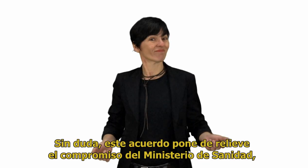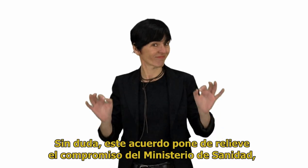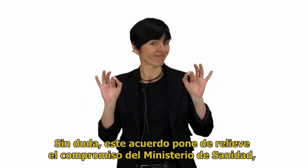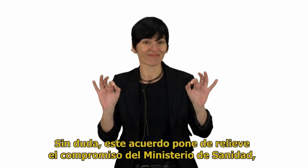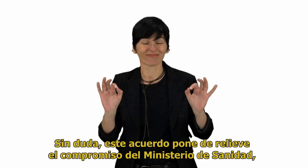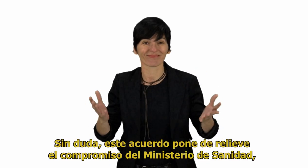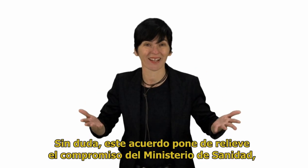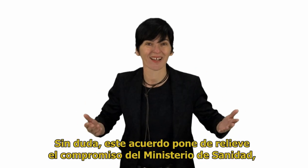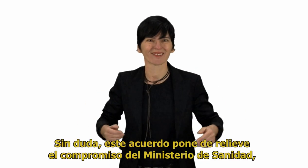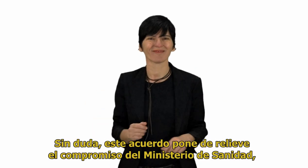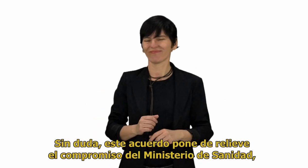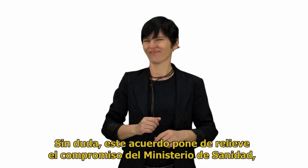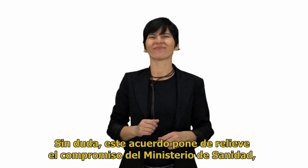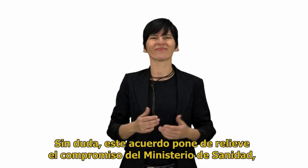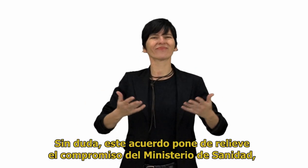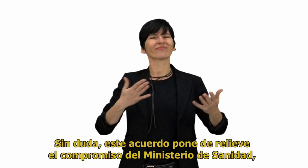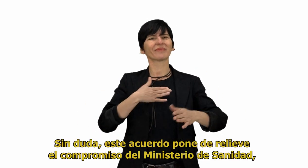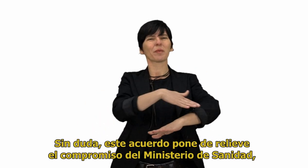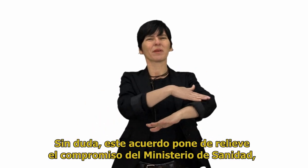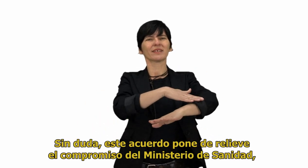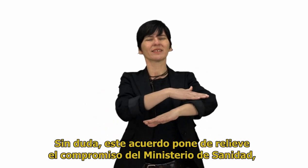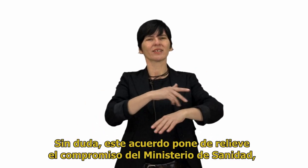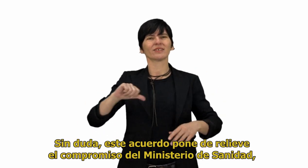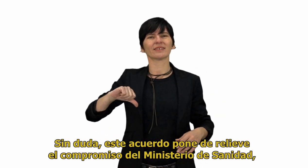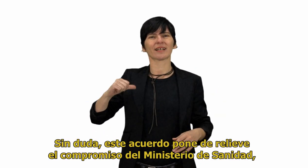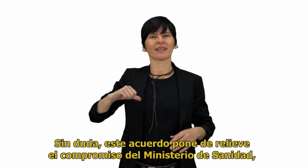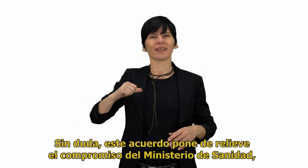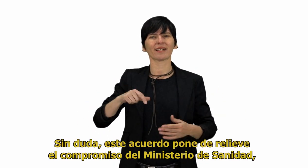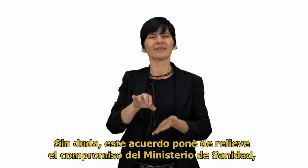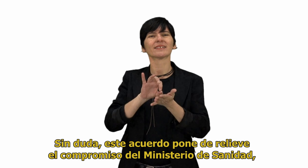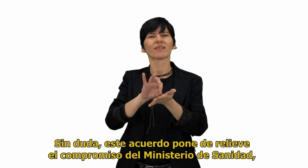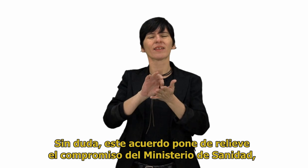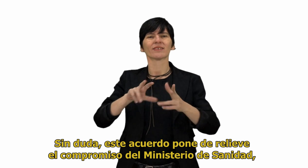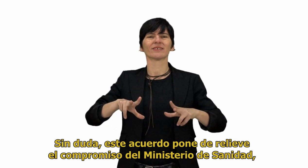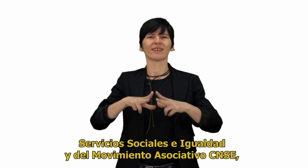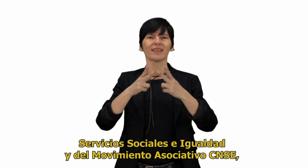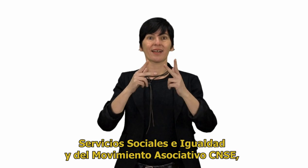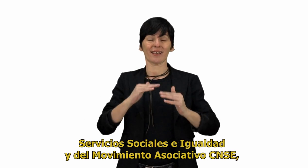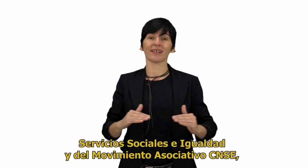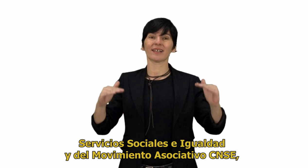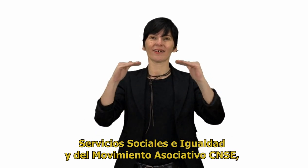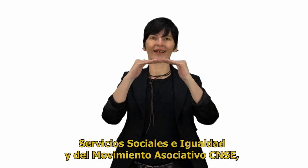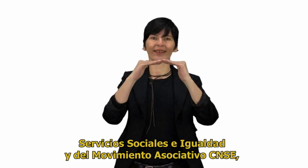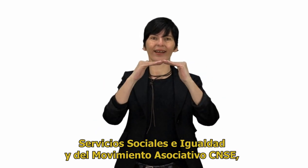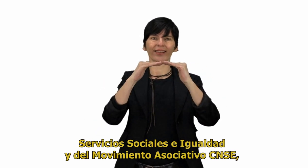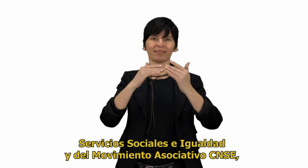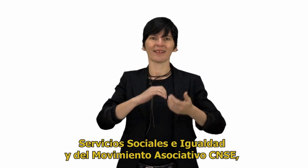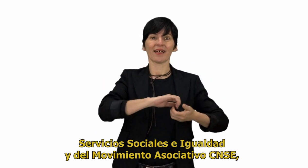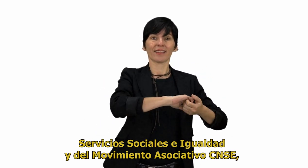Sin duda, este acuerdo pone de relieve el compromiso del Ministerio de Sanidad, Servicios Sociales e Igualdad y